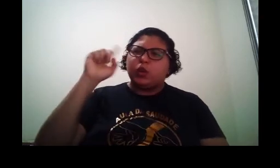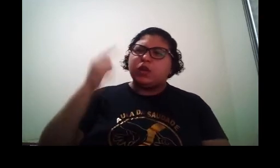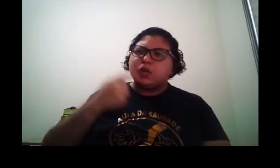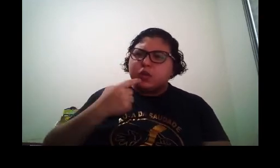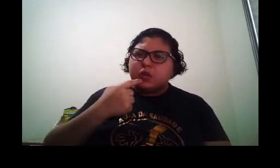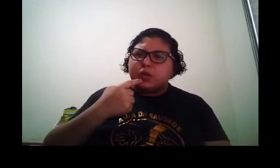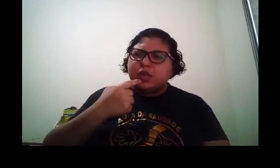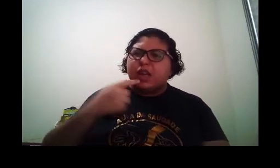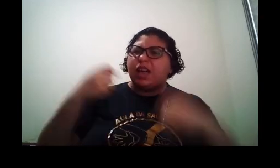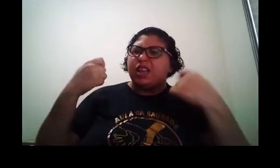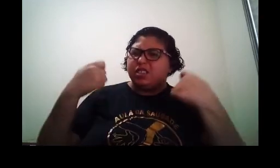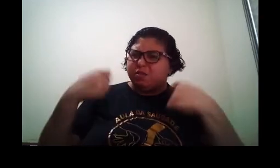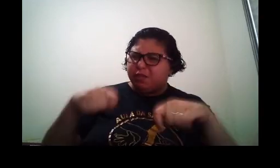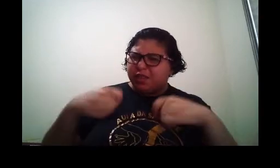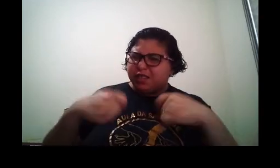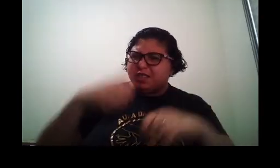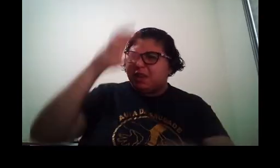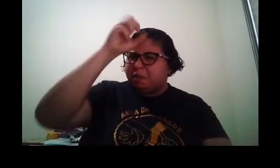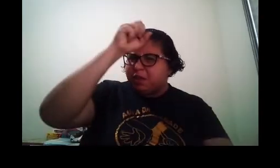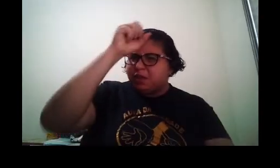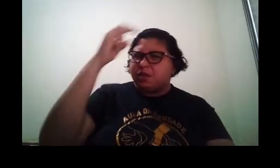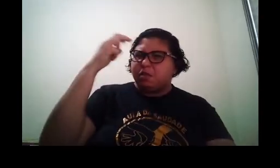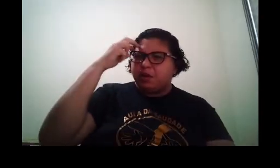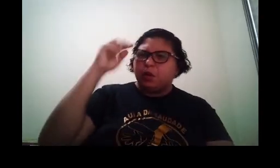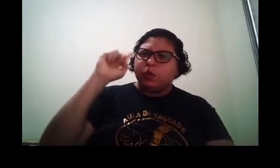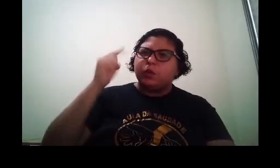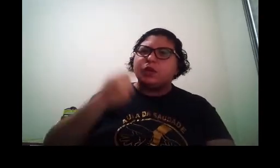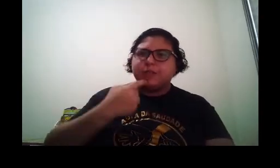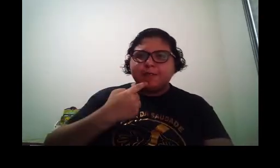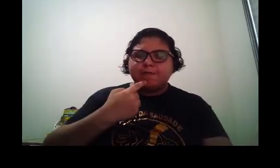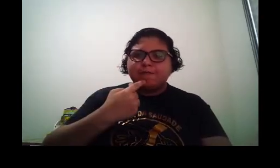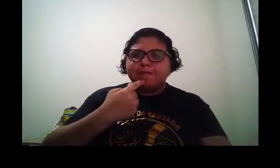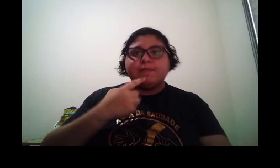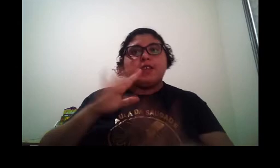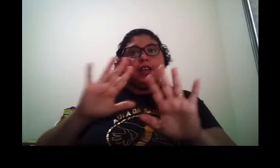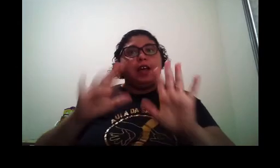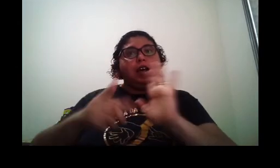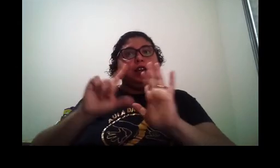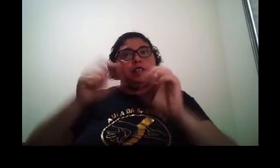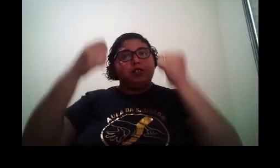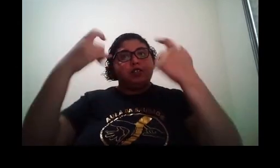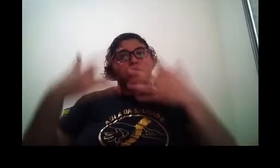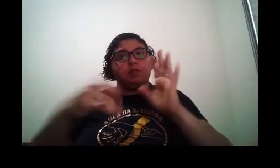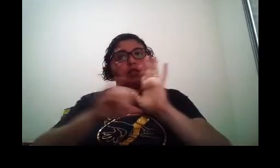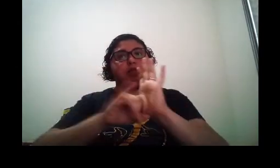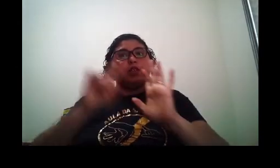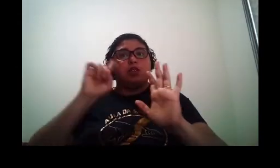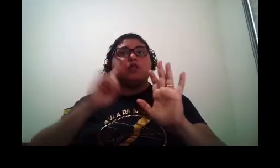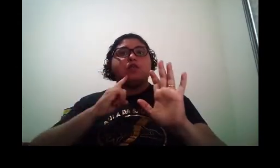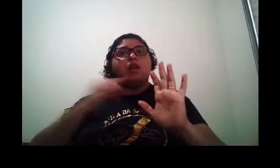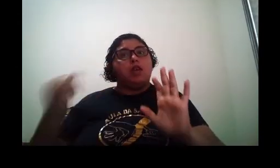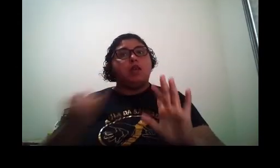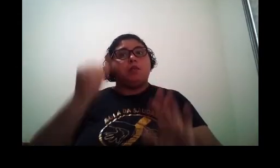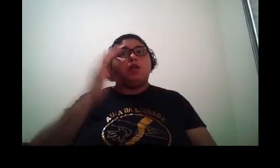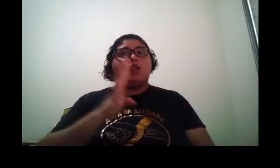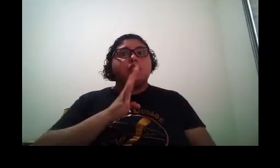né? Será que existe a cultura surda? Por que eu preciso aprender sobre a cultura surda e a identidade surda,